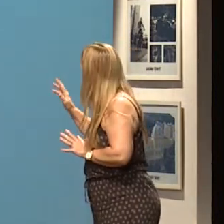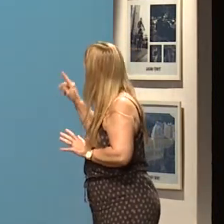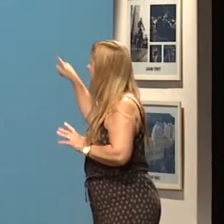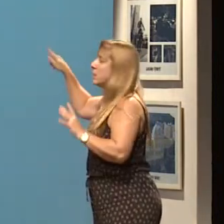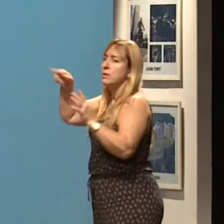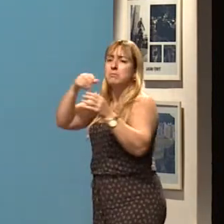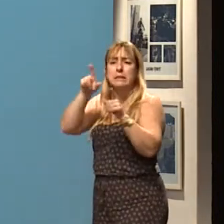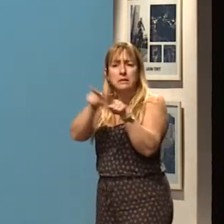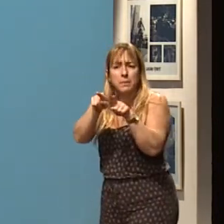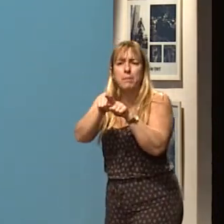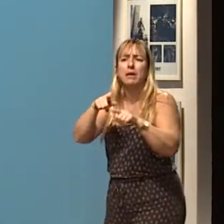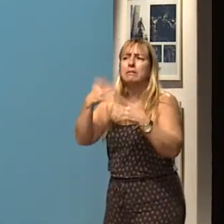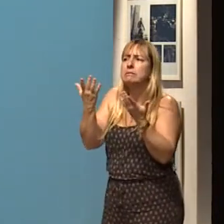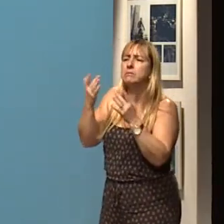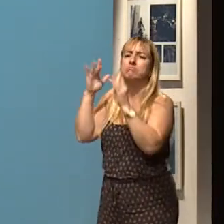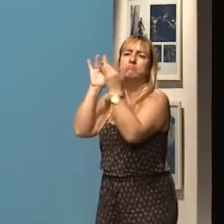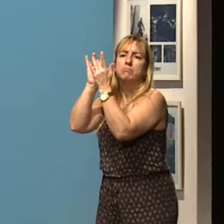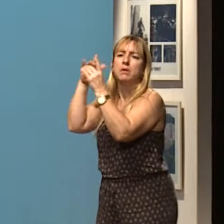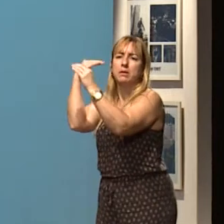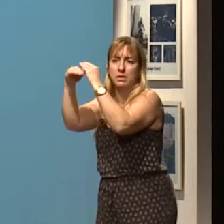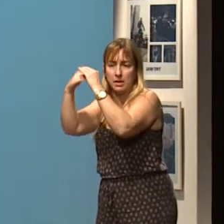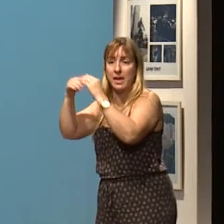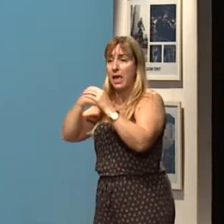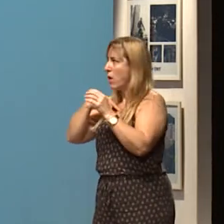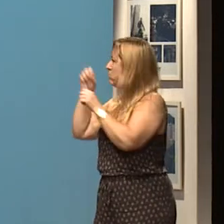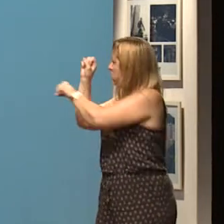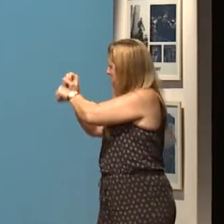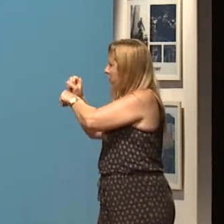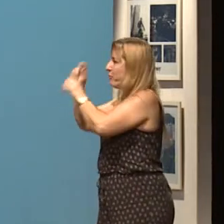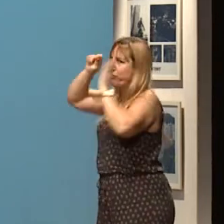E é isso. E também esse é o contato.